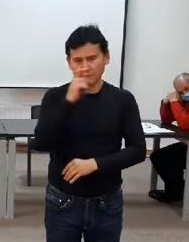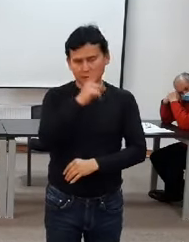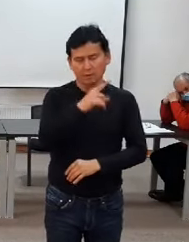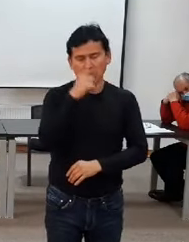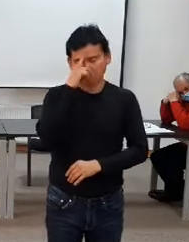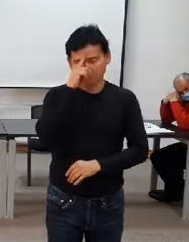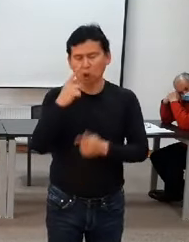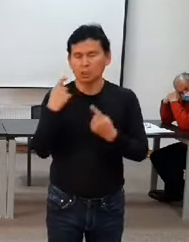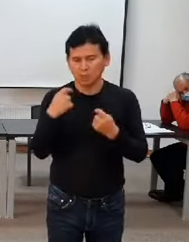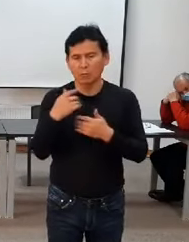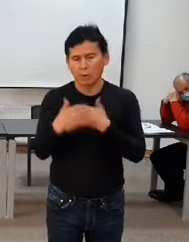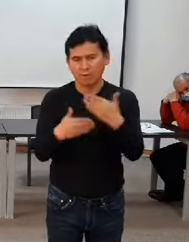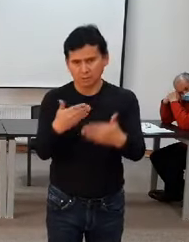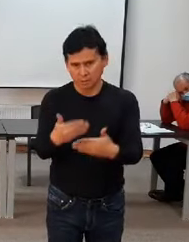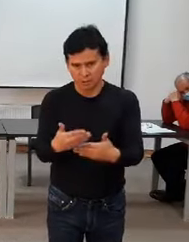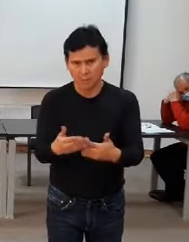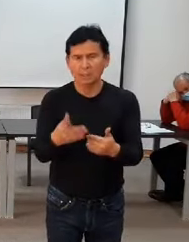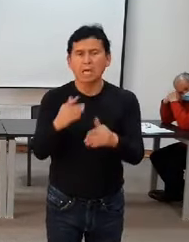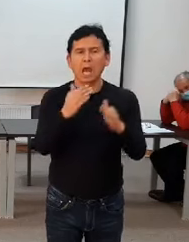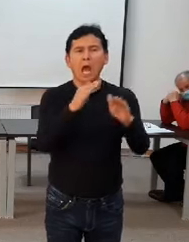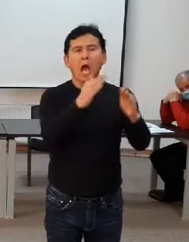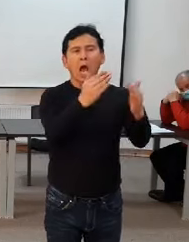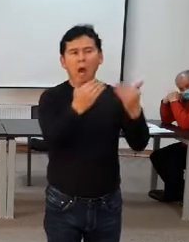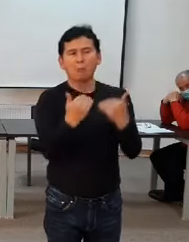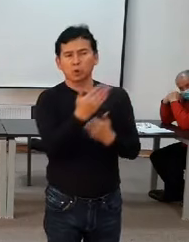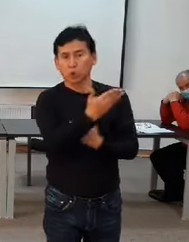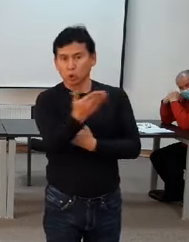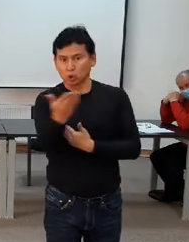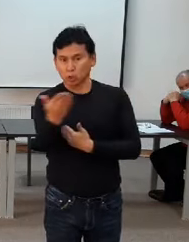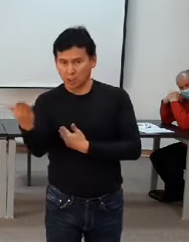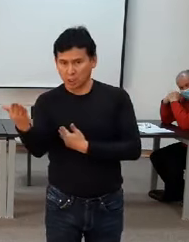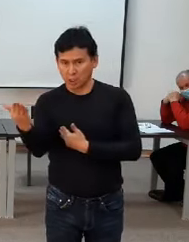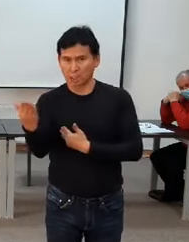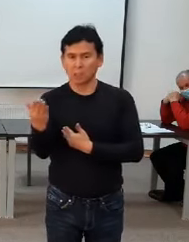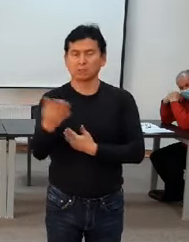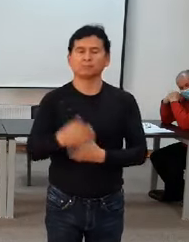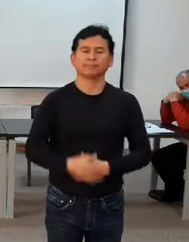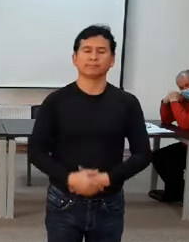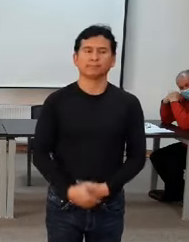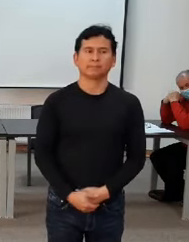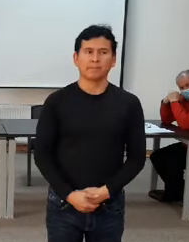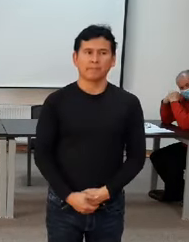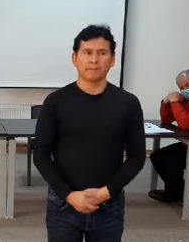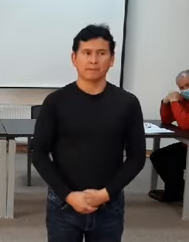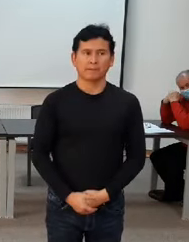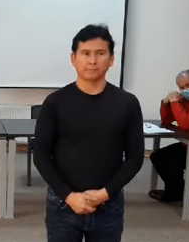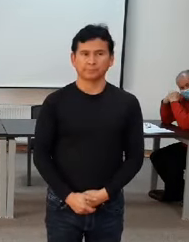estamos tratando de avanzar en eso. Y el apoyo de ustedes como medios de comunicación es trascendental.